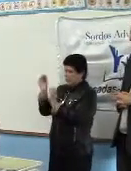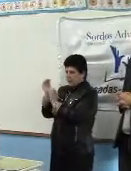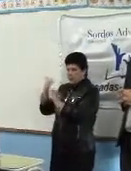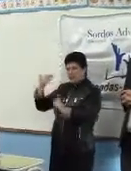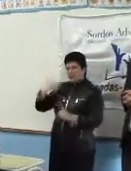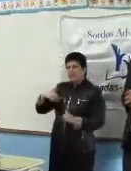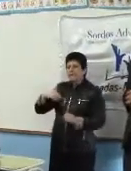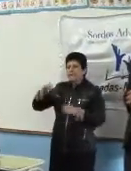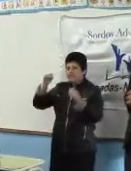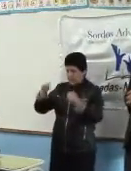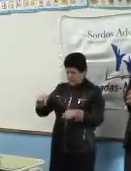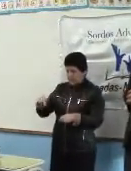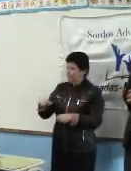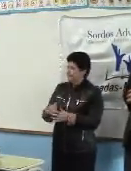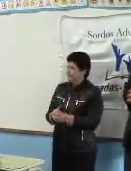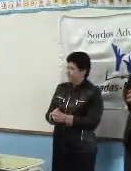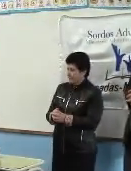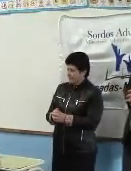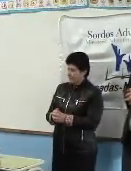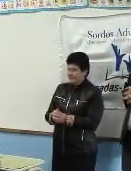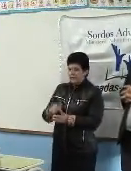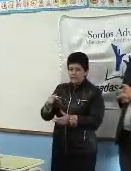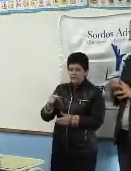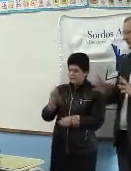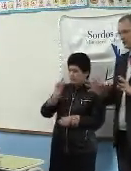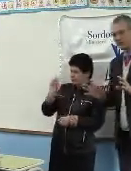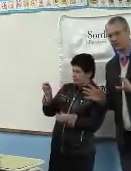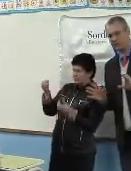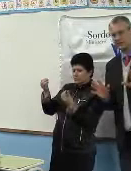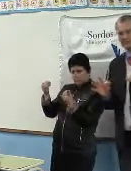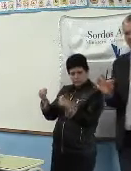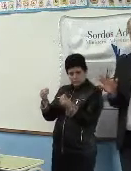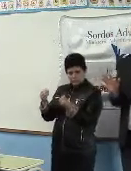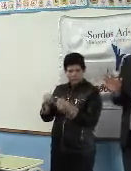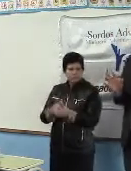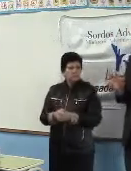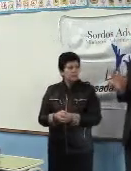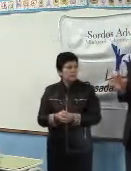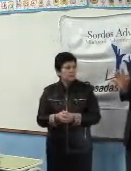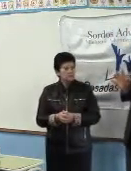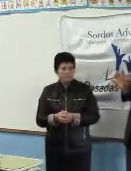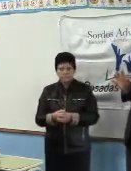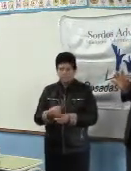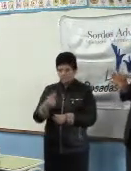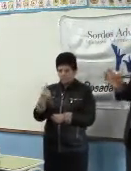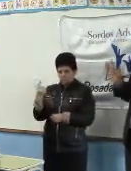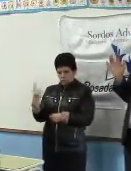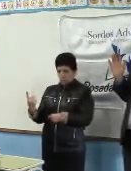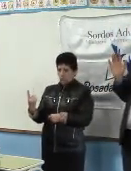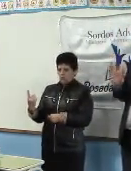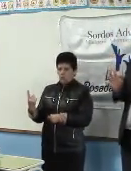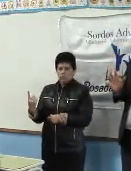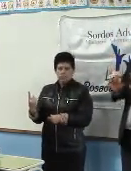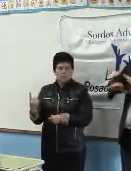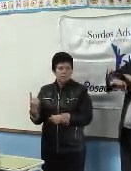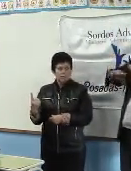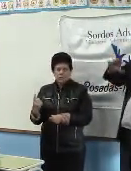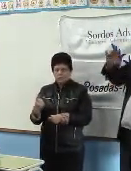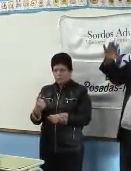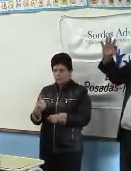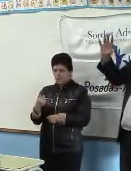necesita crecer. Y verán que ustedes no son solamente uno de los, o verán que son uno